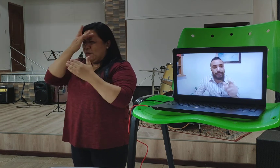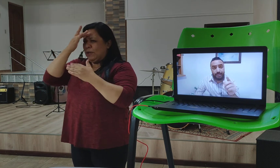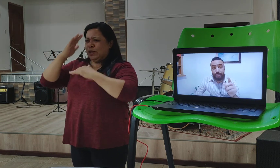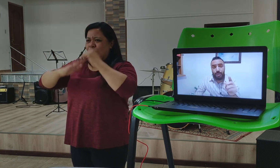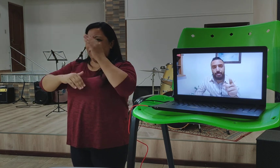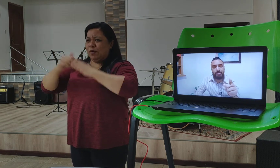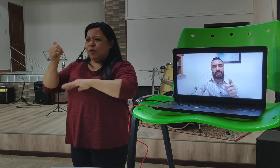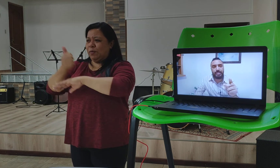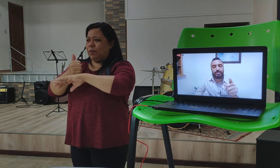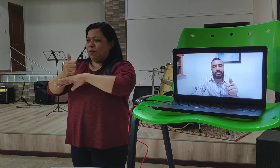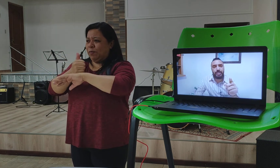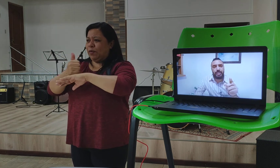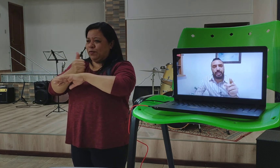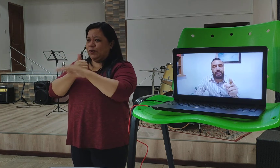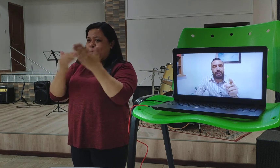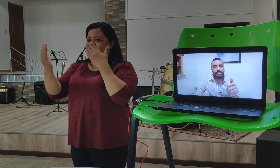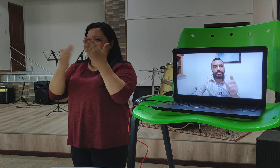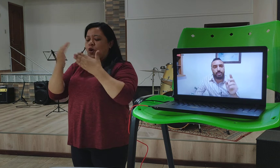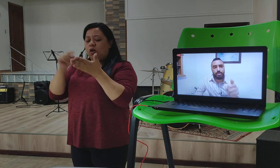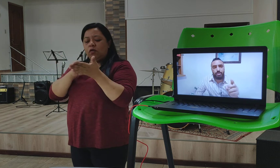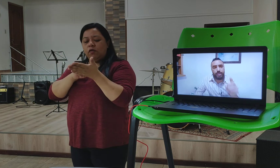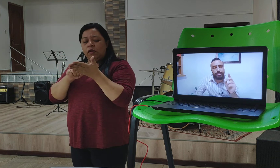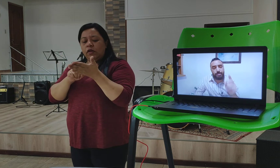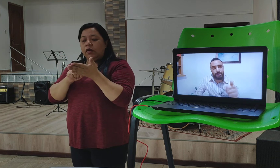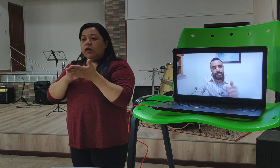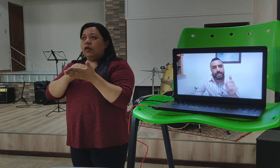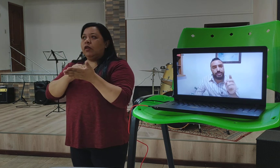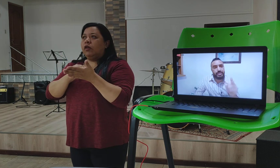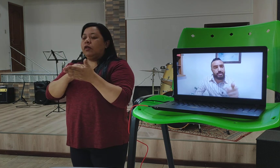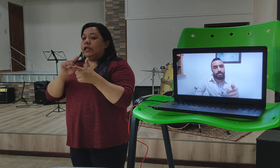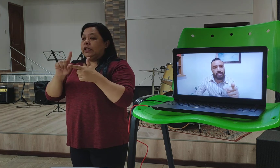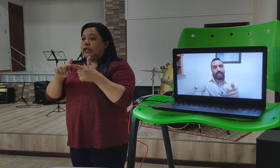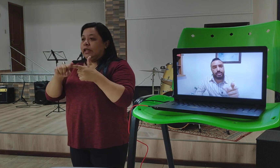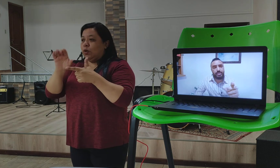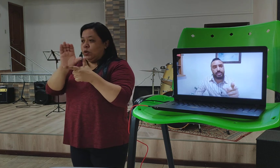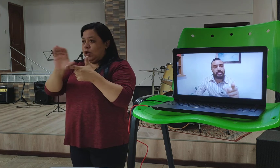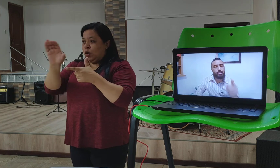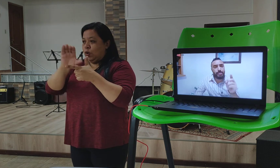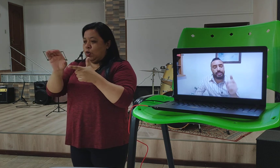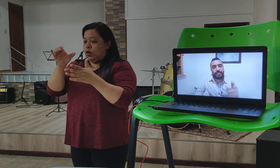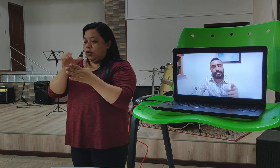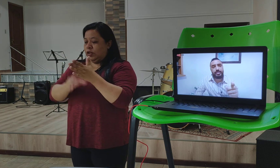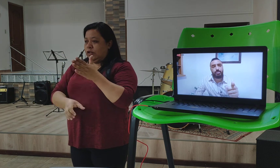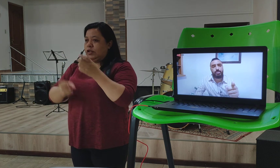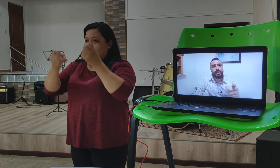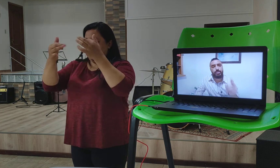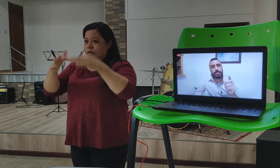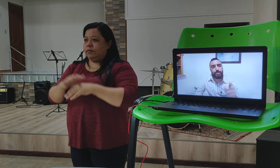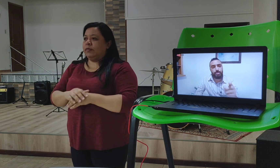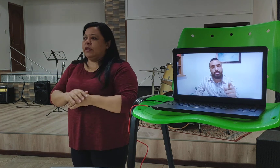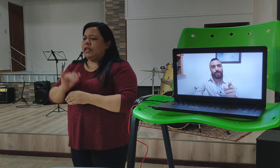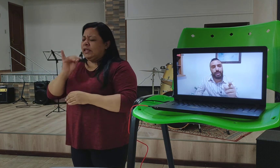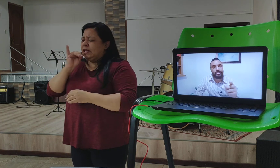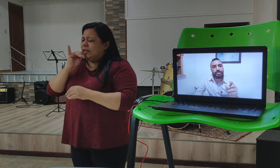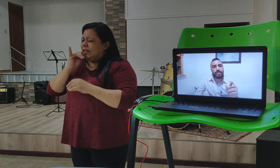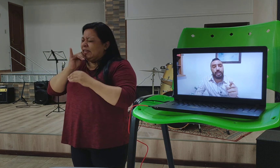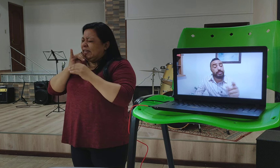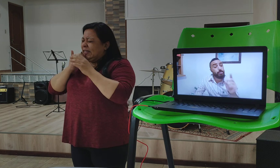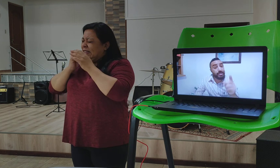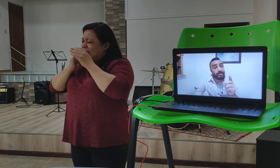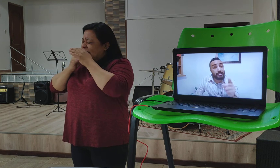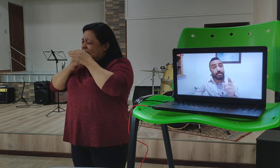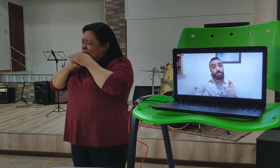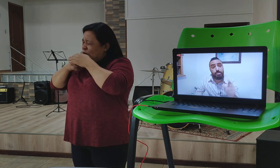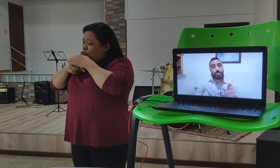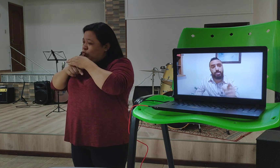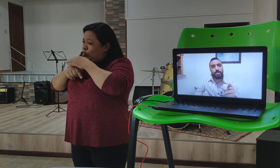importante aprenderem com a Bíblia isso. Em 2 Coríntios capítulo 7, versículo 10, diz que existe uma tristeza segundo Deus que produz morte,